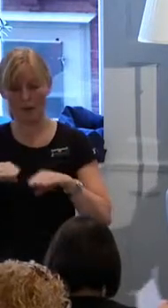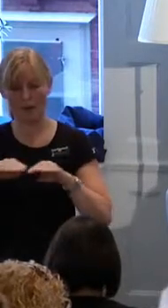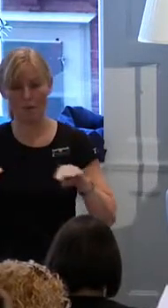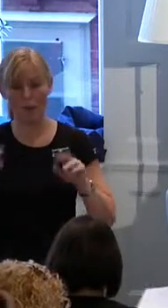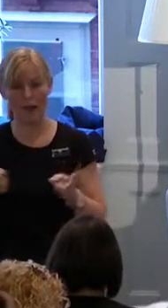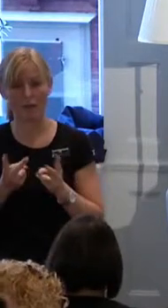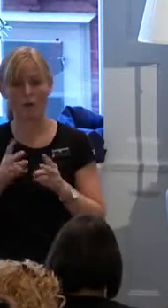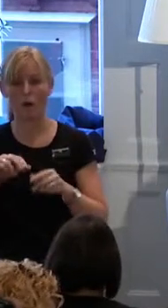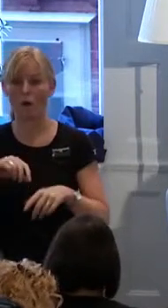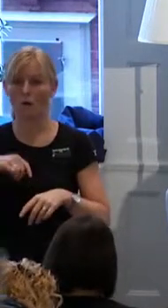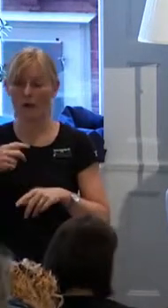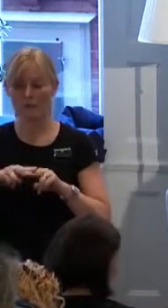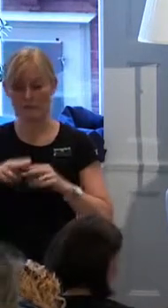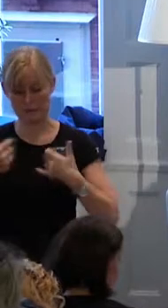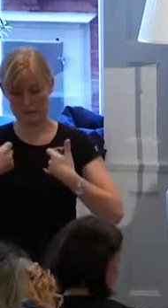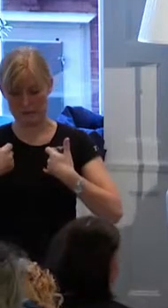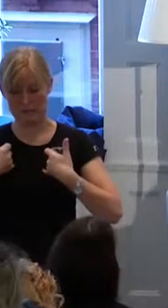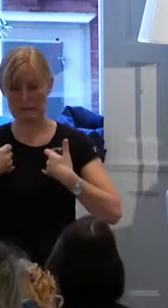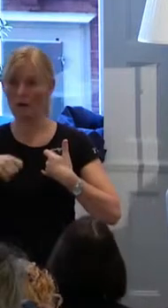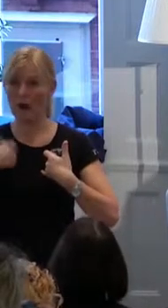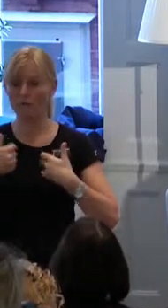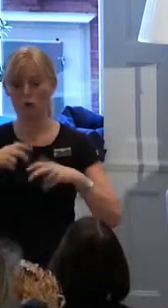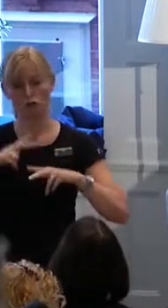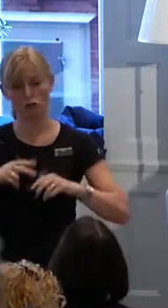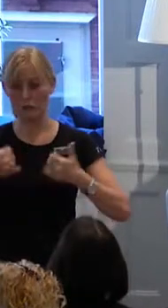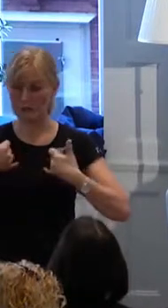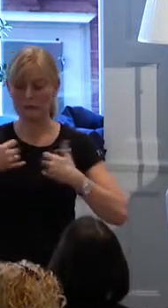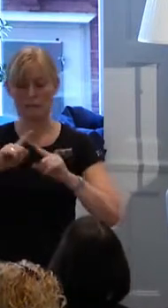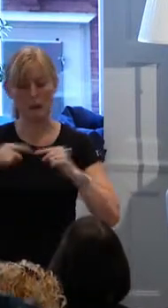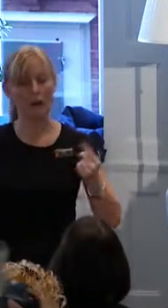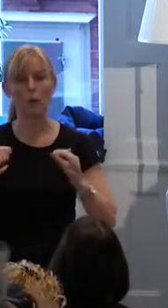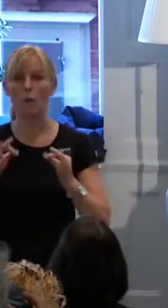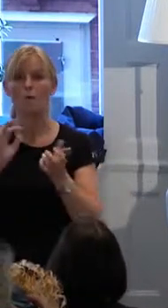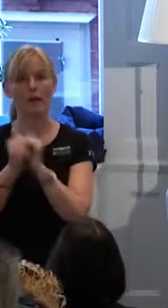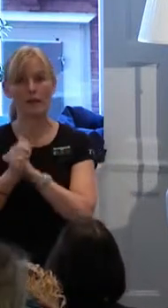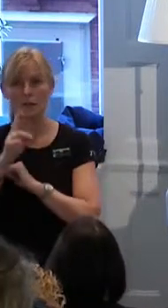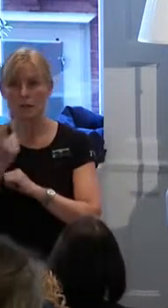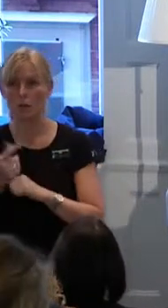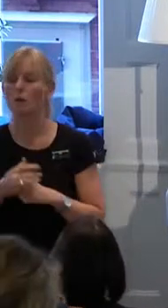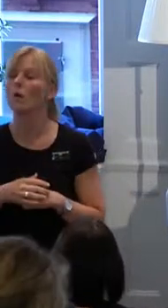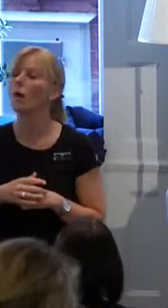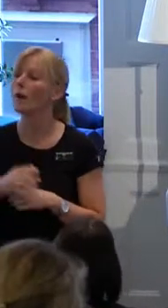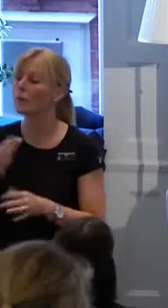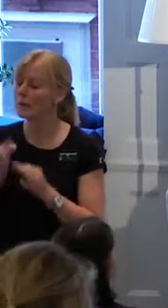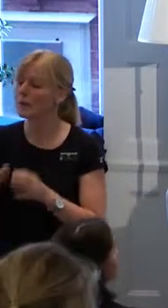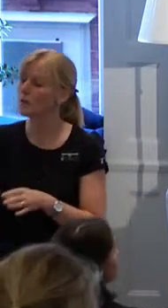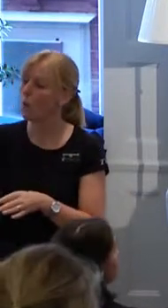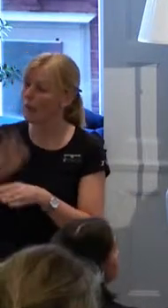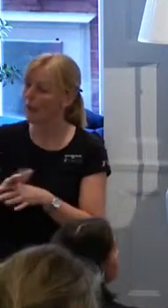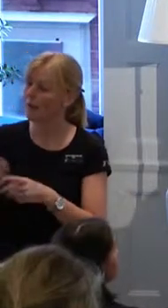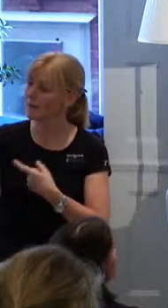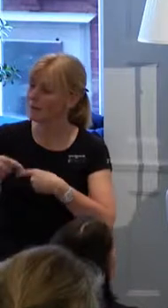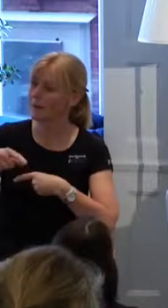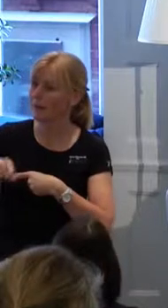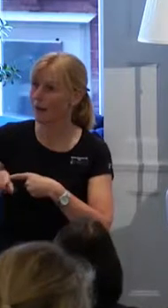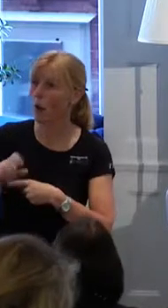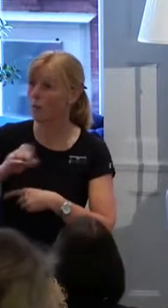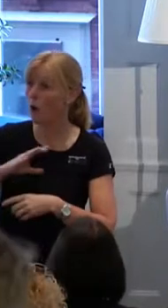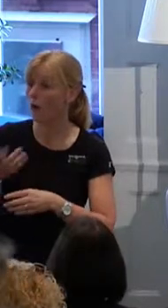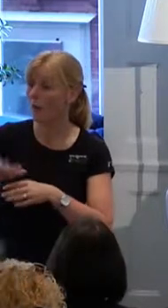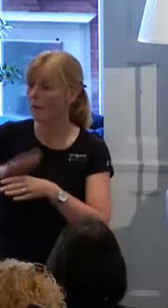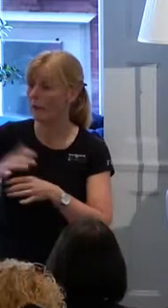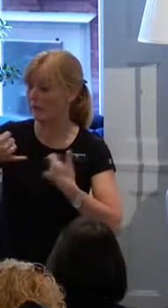handlar om självkänsla, att jag kan vara trygg i mig själv oavsett vad det är för förändring? Ja, det handlar ju just om det, kompetens som jag sa. Har man kompetens, då vågar